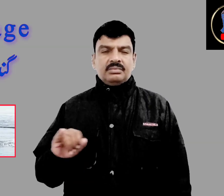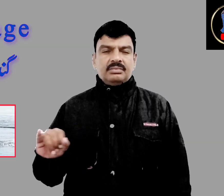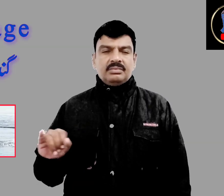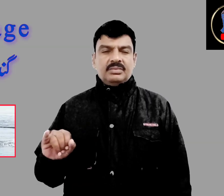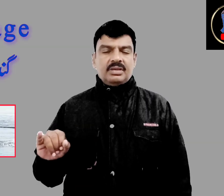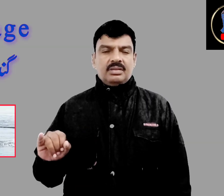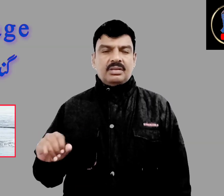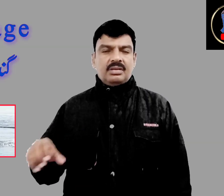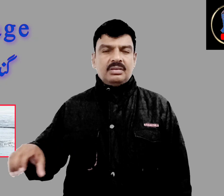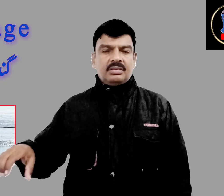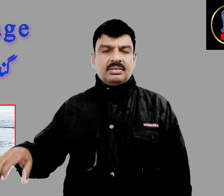गंदा